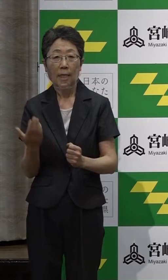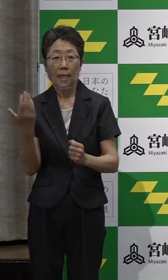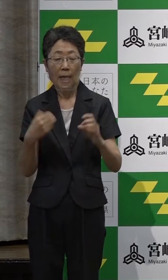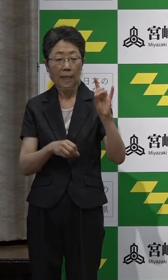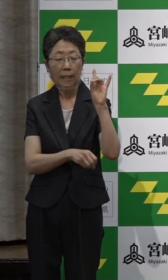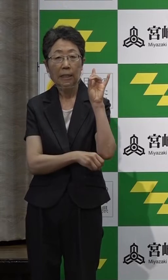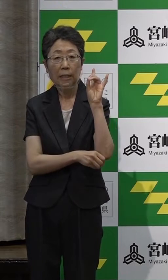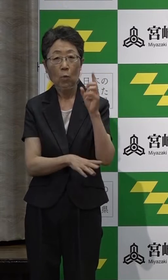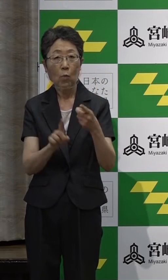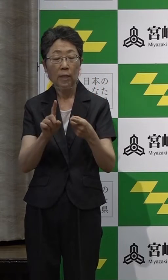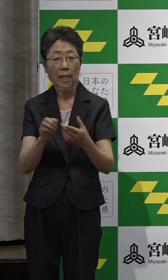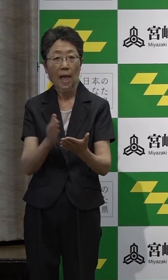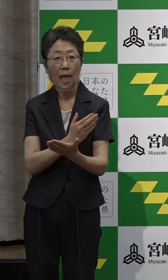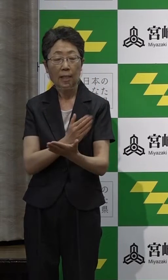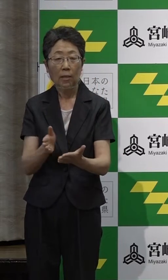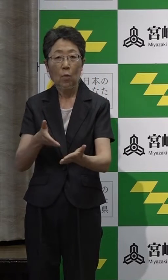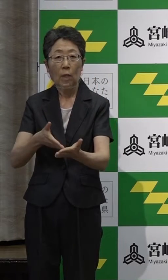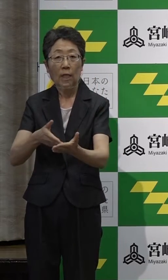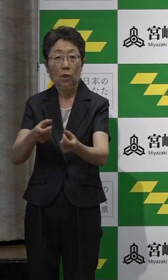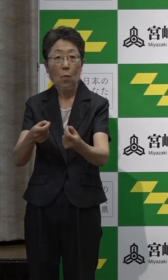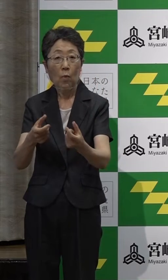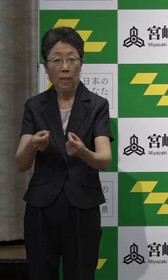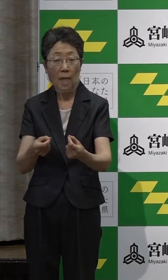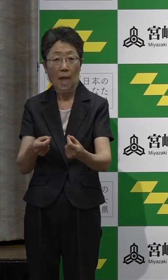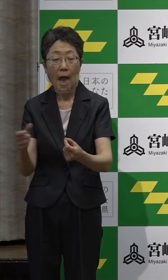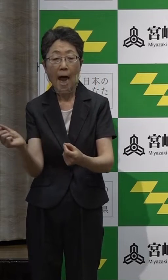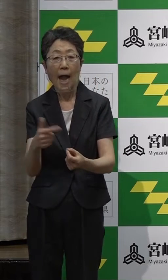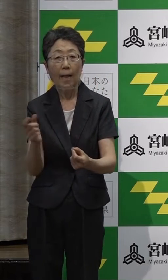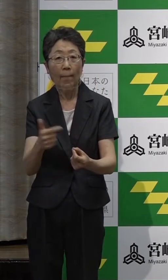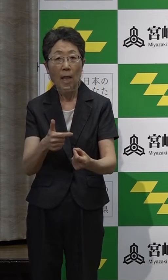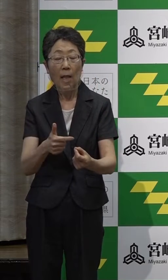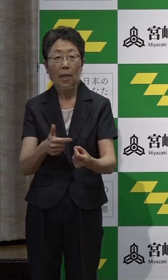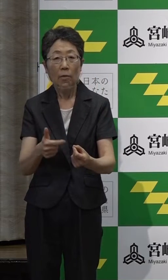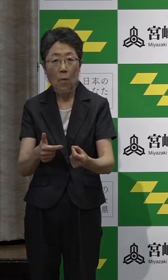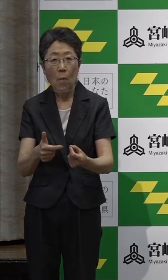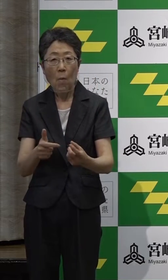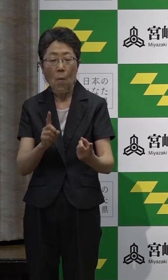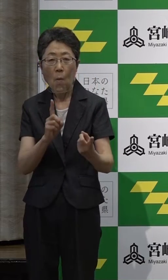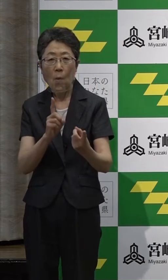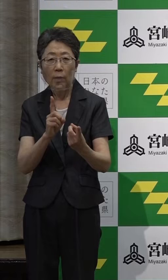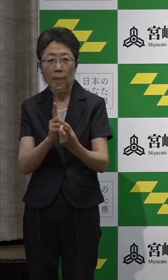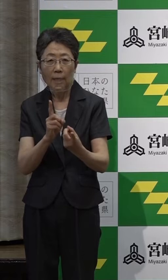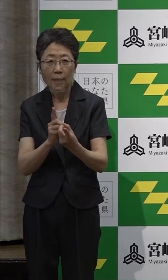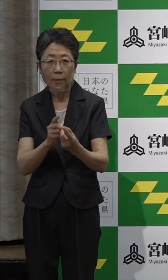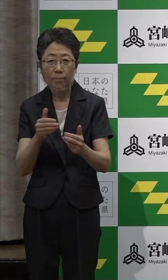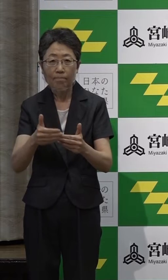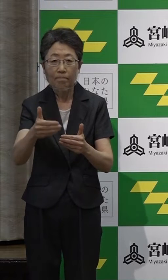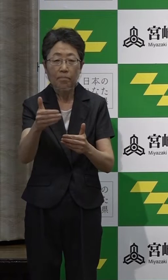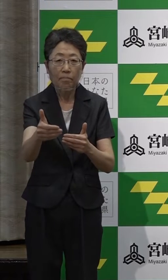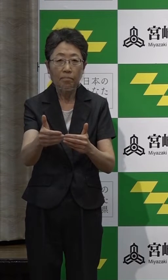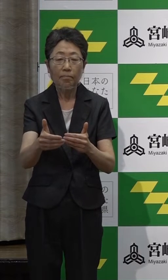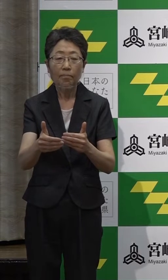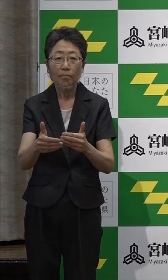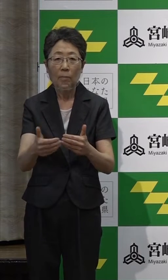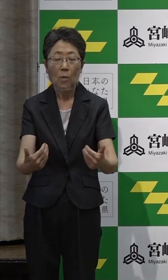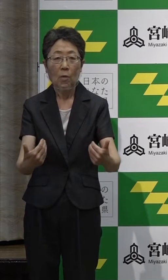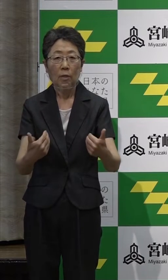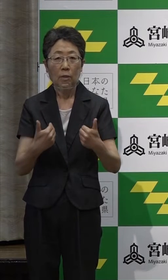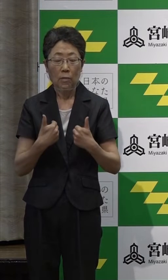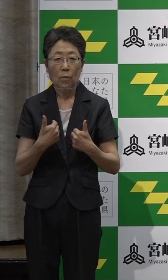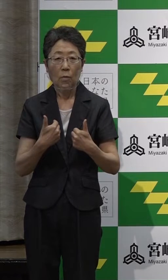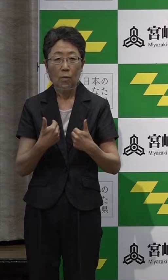上げましたようにこれまで設定した基準より早め早めの対策を打つ必要もあるのではないかということも踏まえ